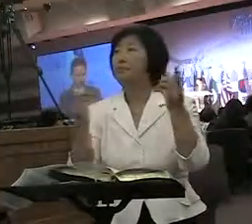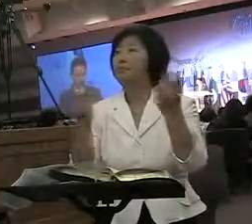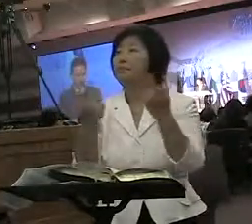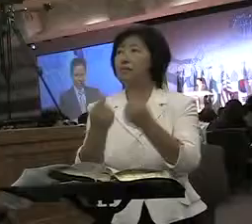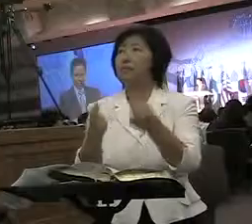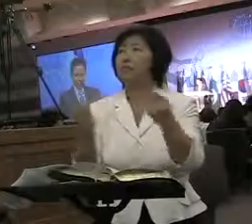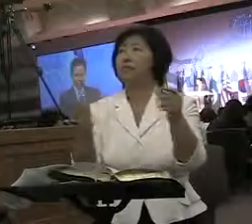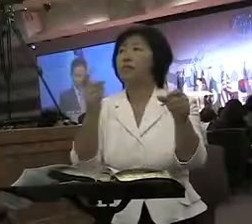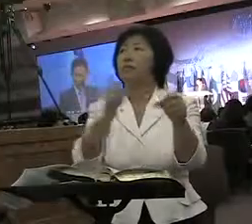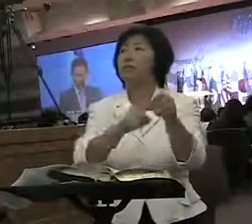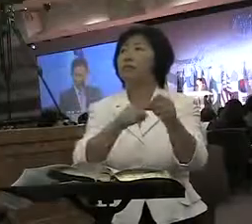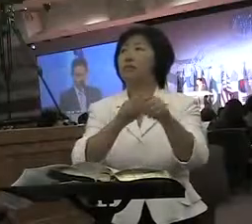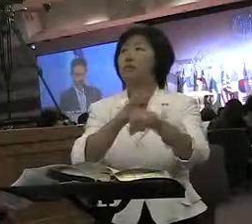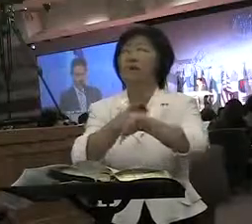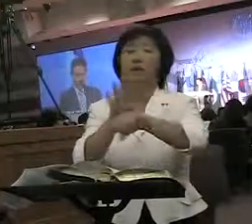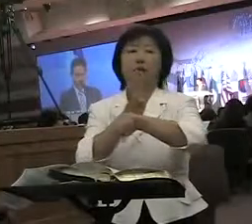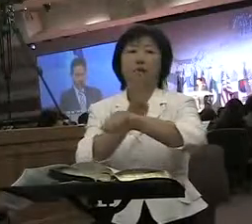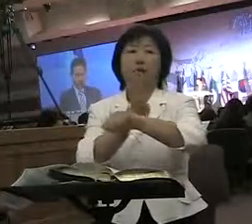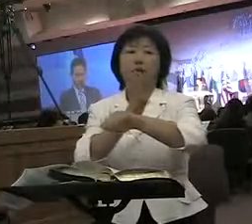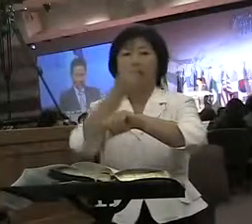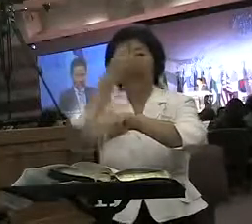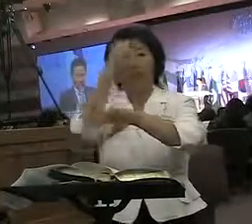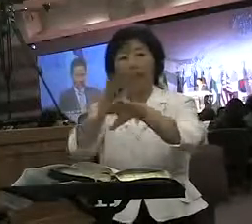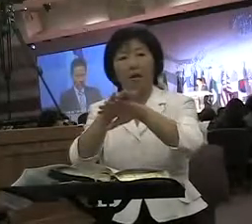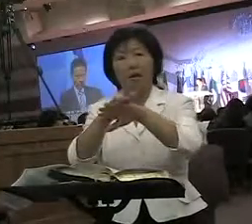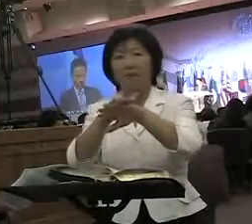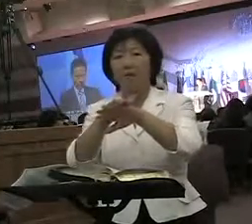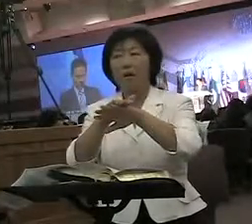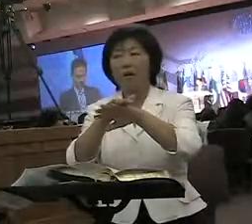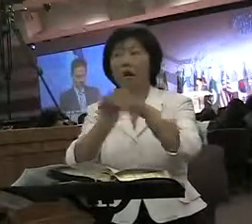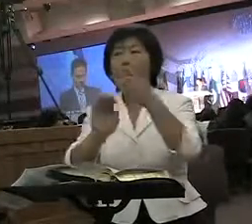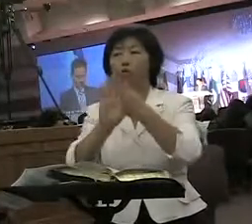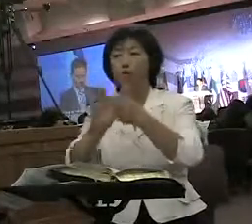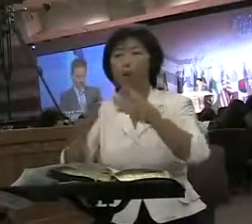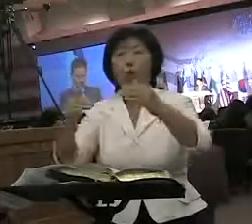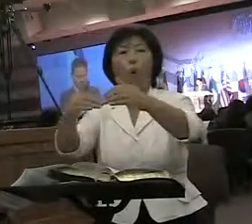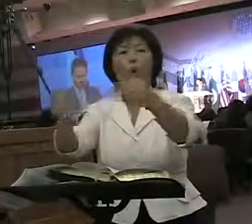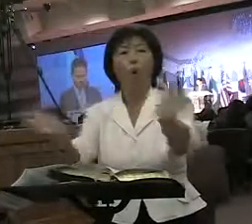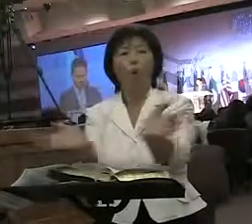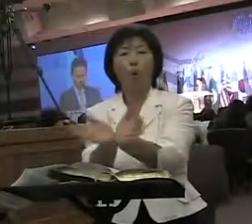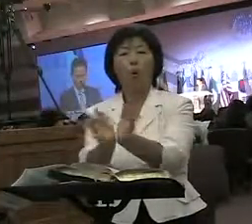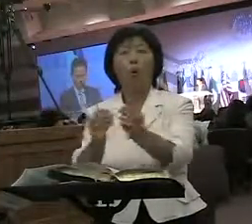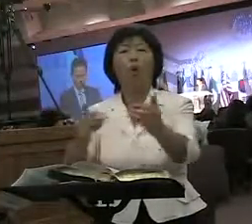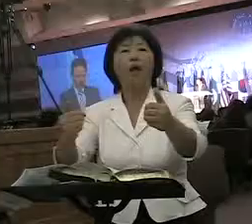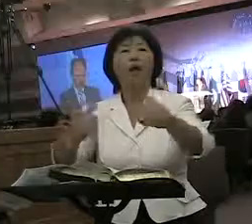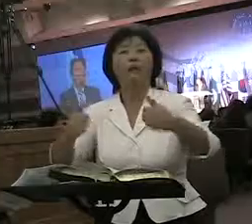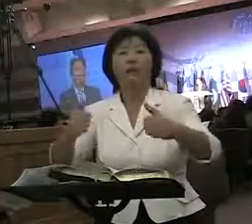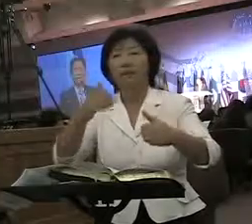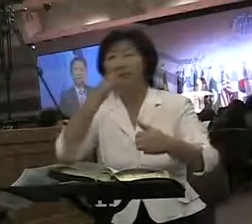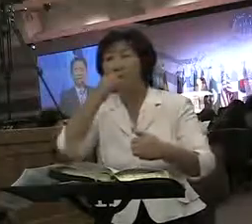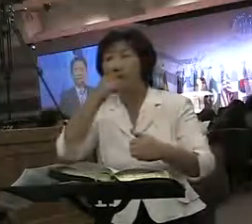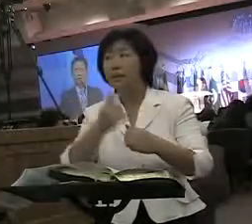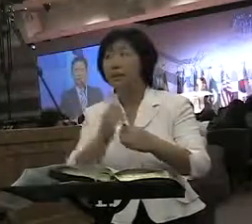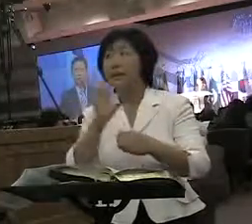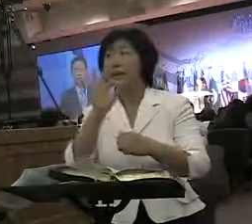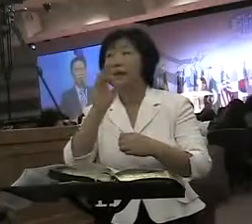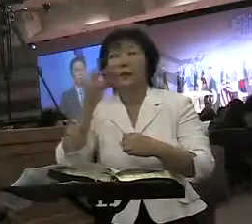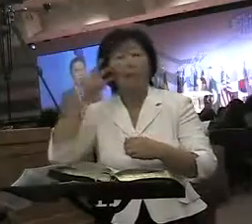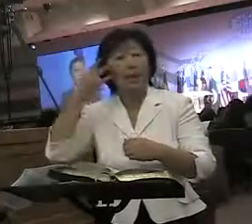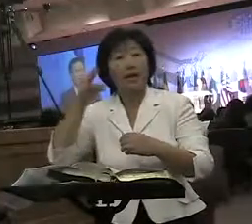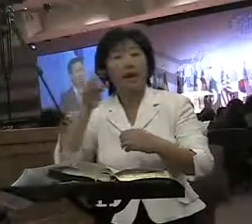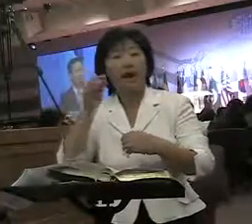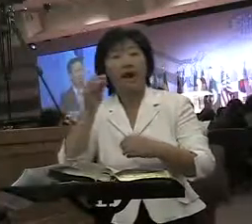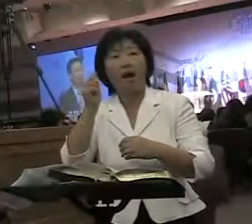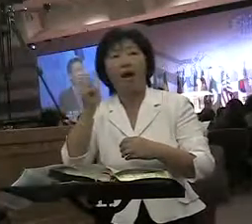주일은 4부 예배 후에 여기 이 본당에서 공동 의회가 있겠습니다. 예양 찬양대 정기